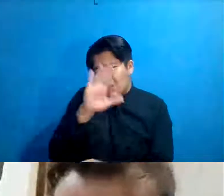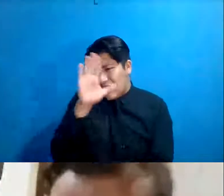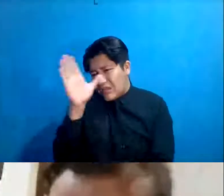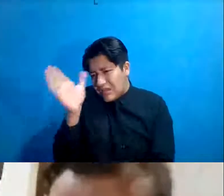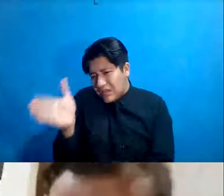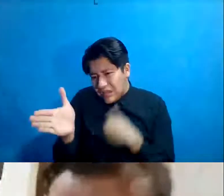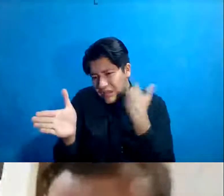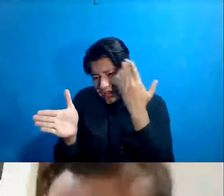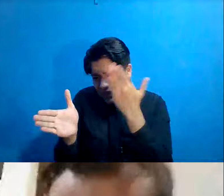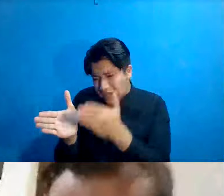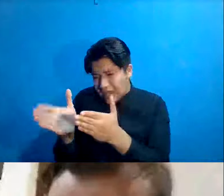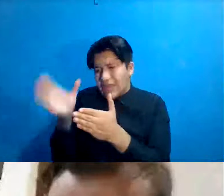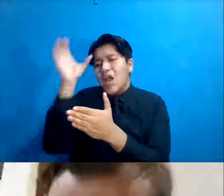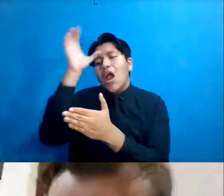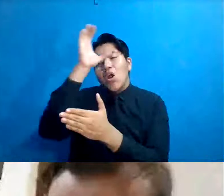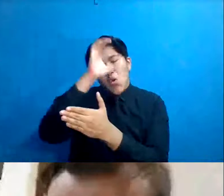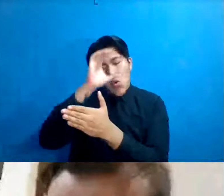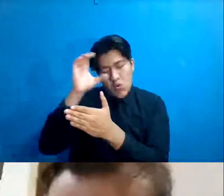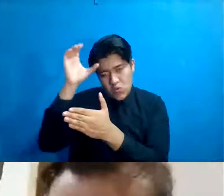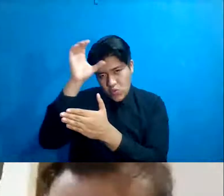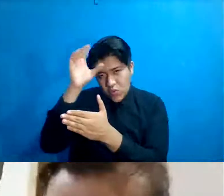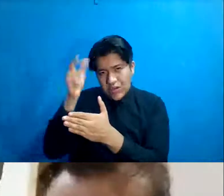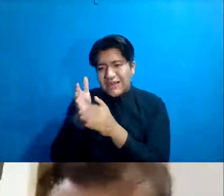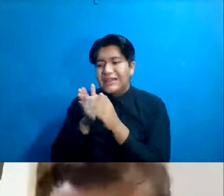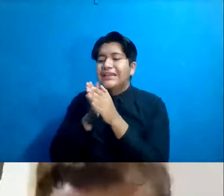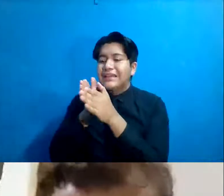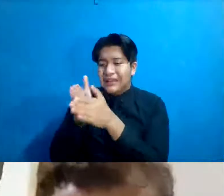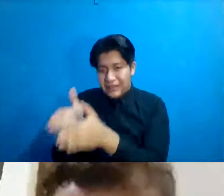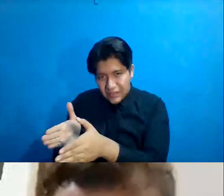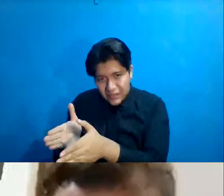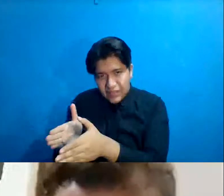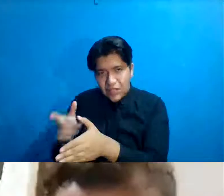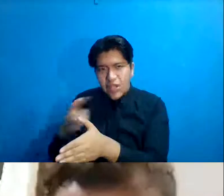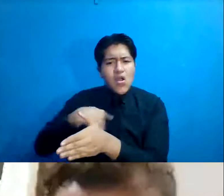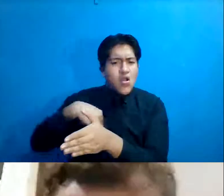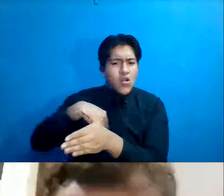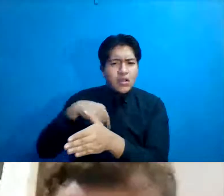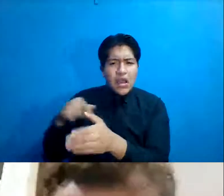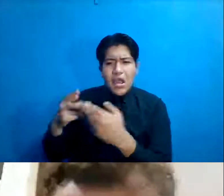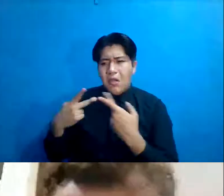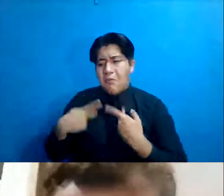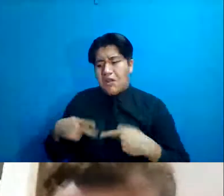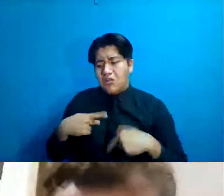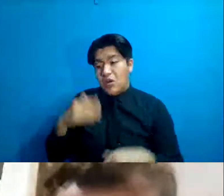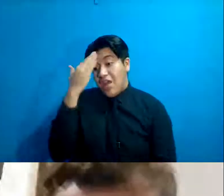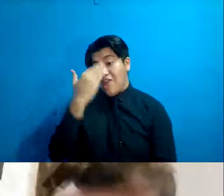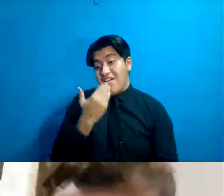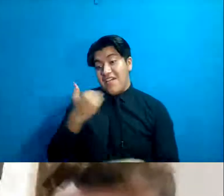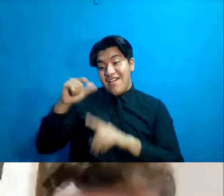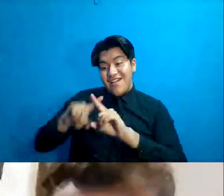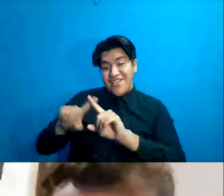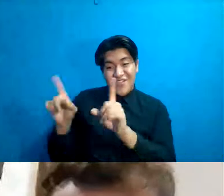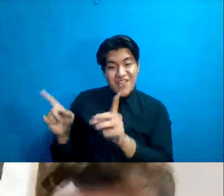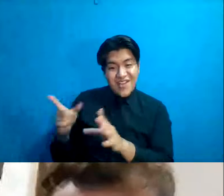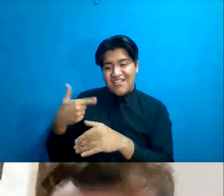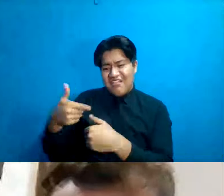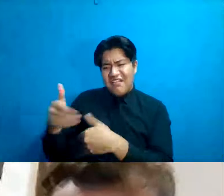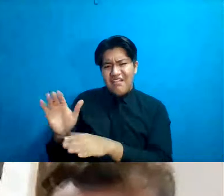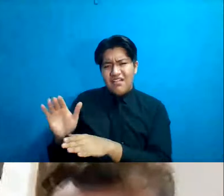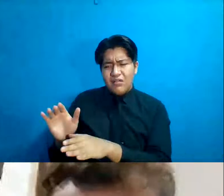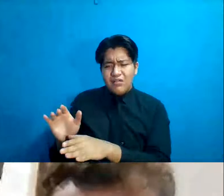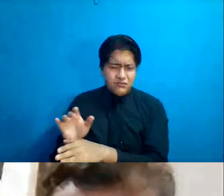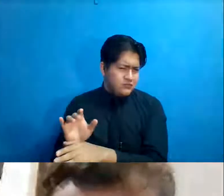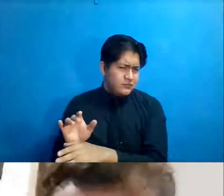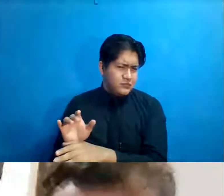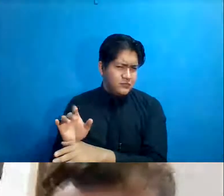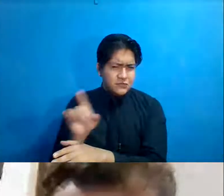un aspecto cultural y no un aspecto clínico. No son personas con capacidades diferentes, porque además de esto, pues la persona